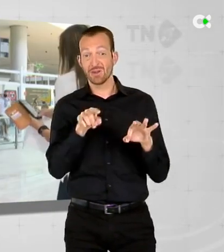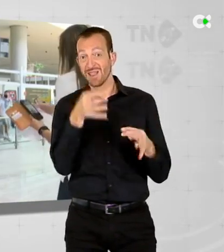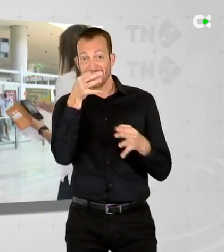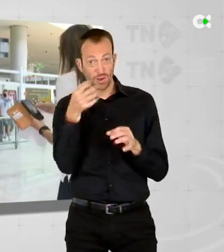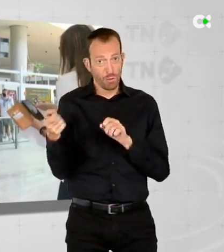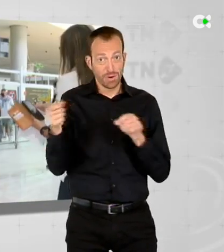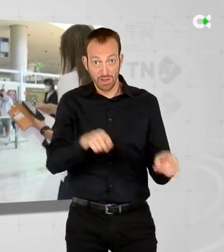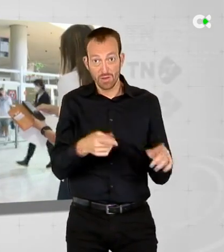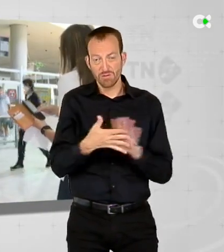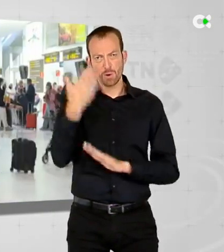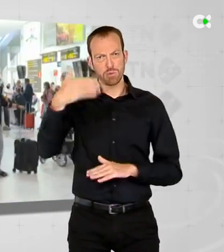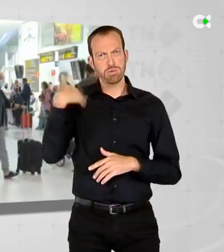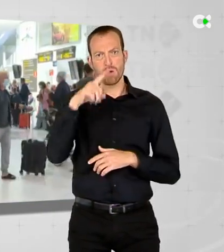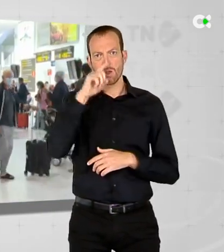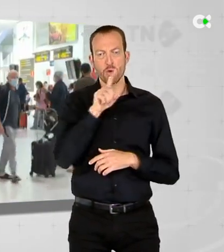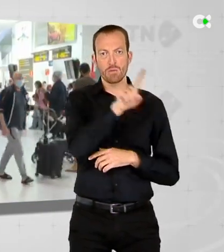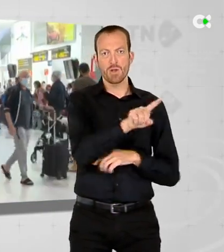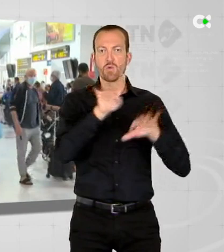habría que remontarse a 1993.